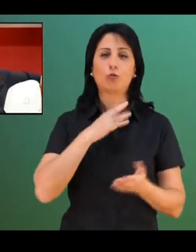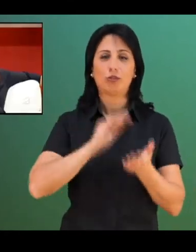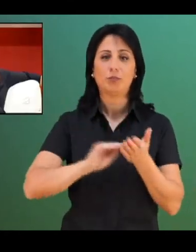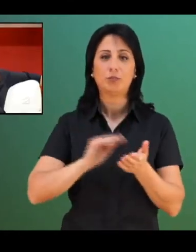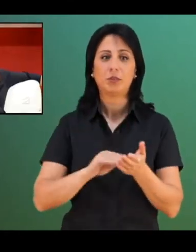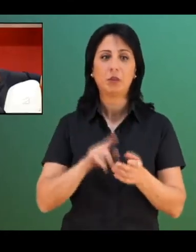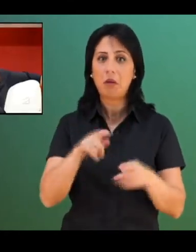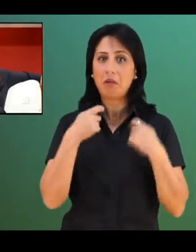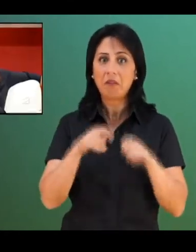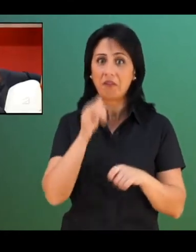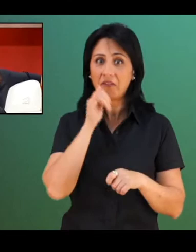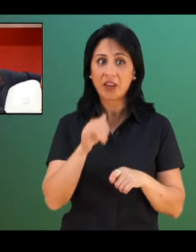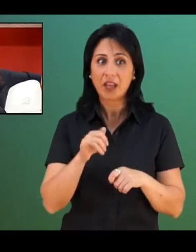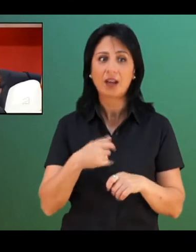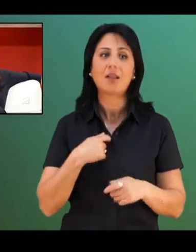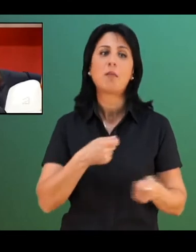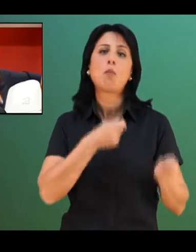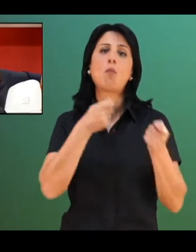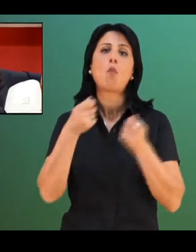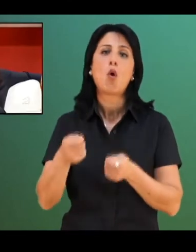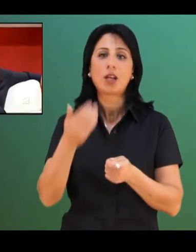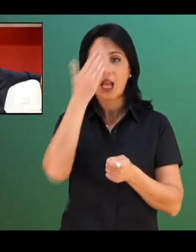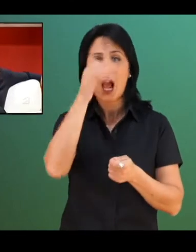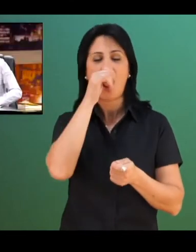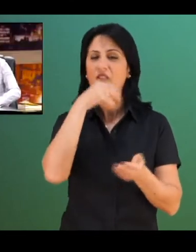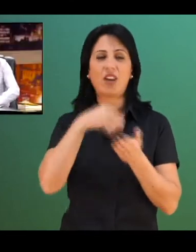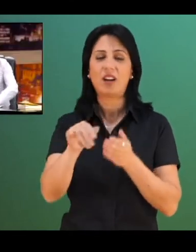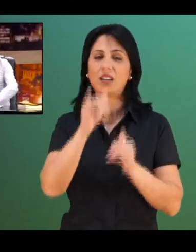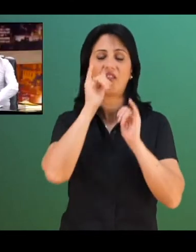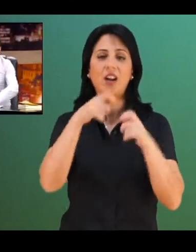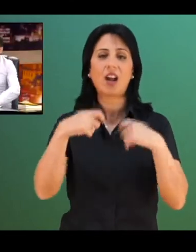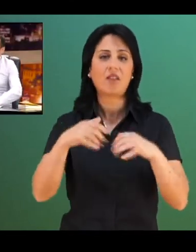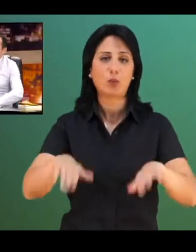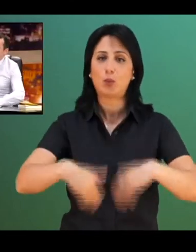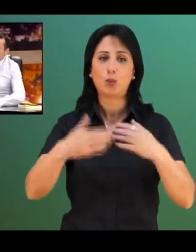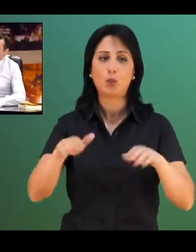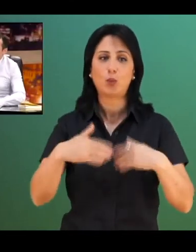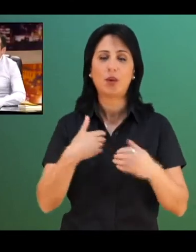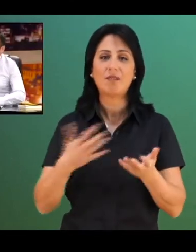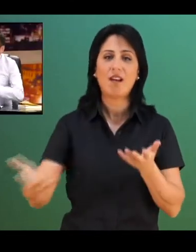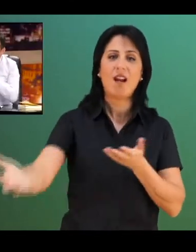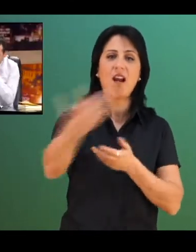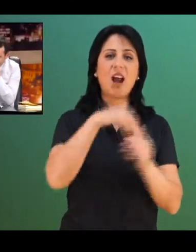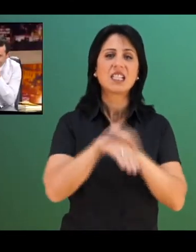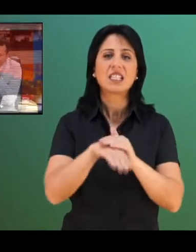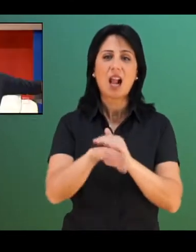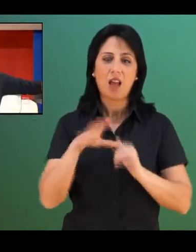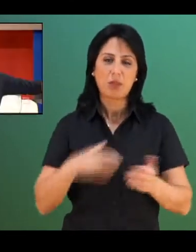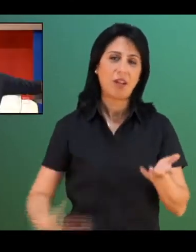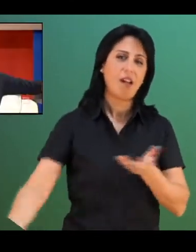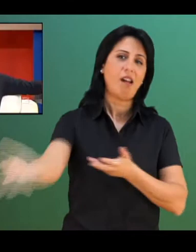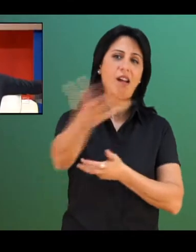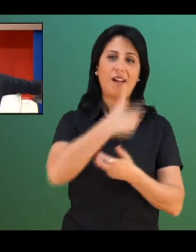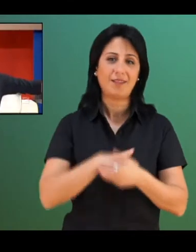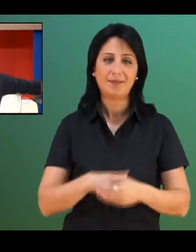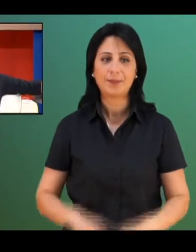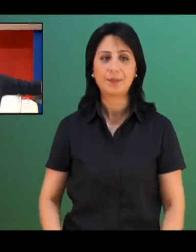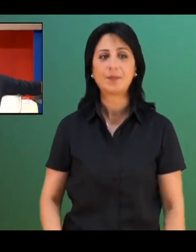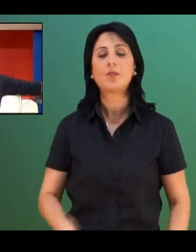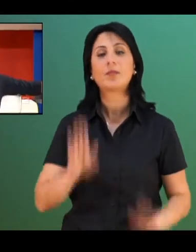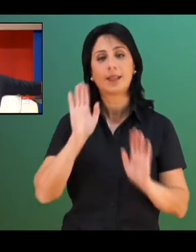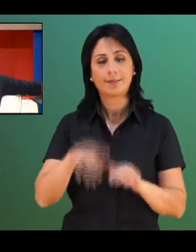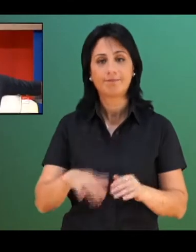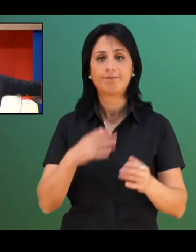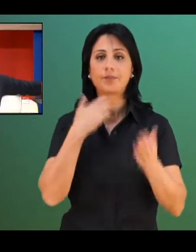აღარ იყიდება. გამოვიტანე საწყობებიდან, არსად არ იქნება, აღარ იყიდება. კარგი, კარავი გავაგზავნოთ, კარავზე ლაპარაკი. რა მოგეწონა ამ კარავი? არა.